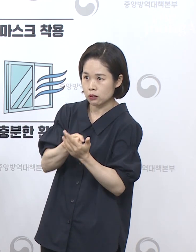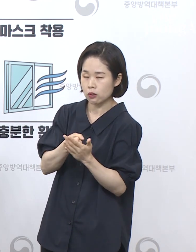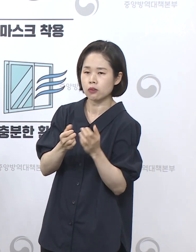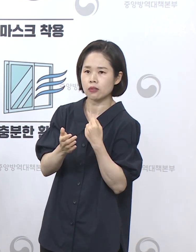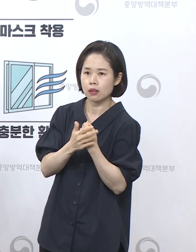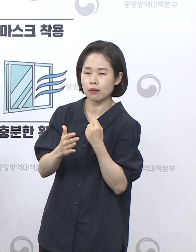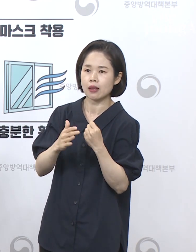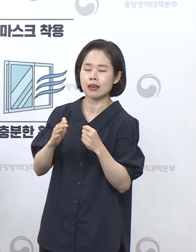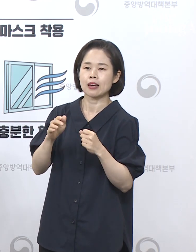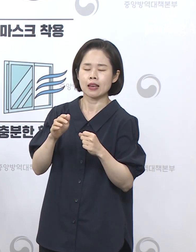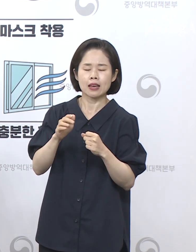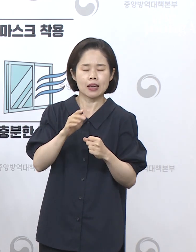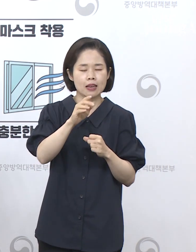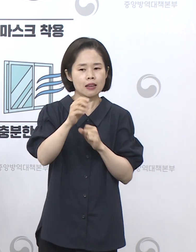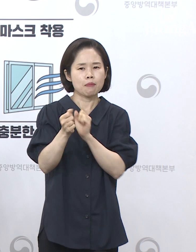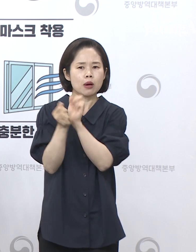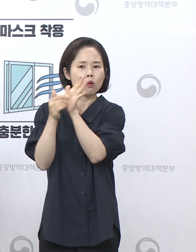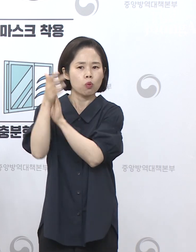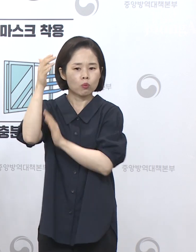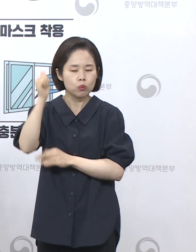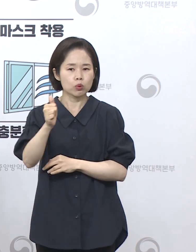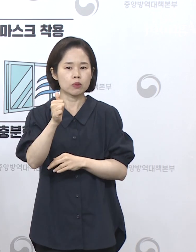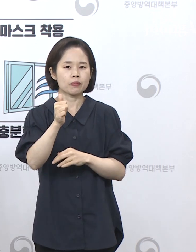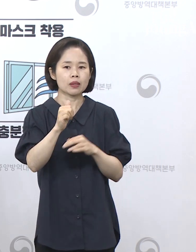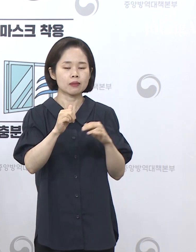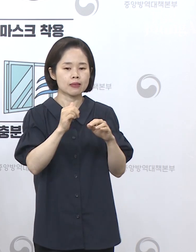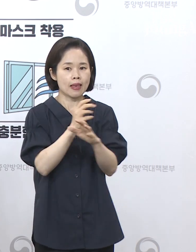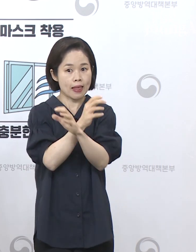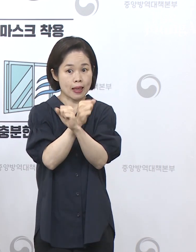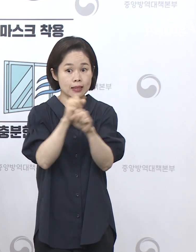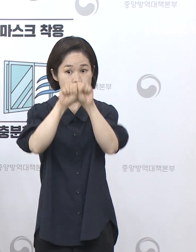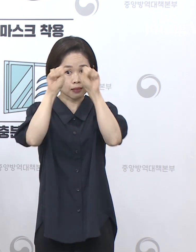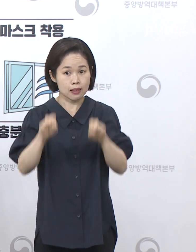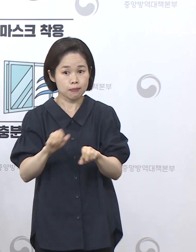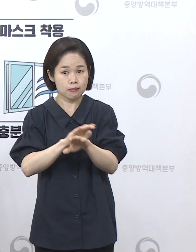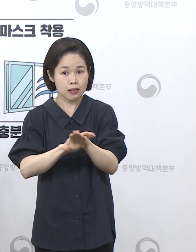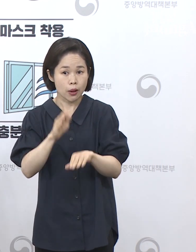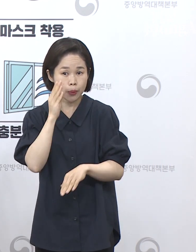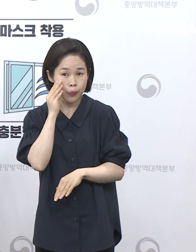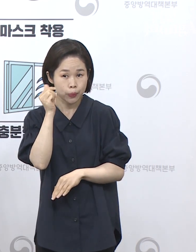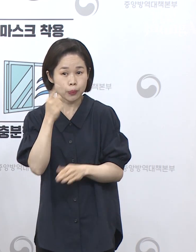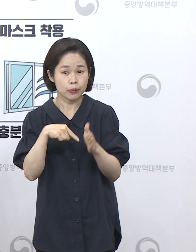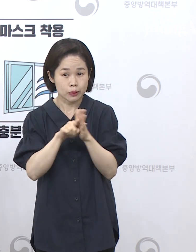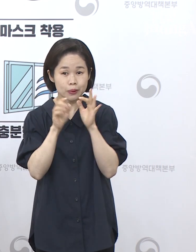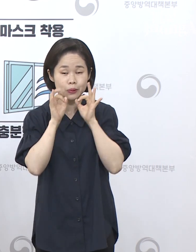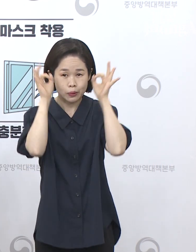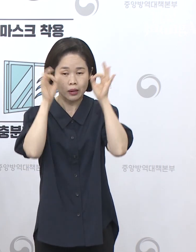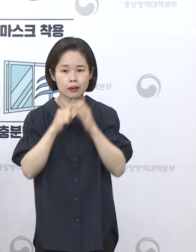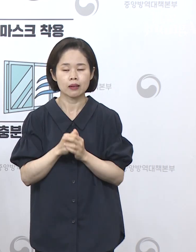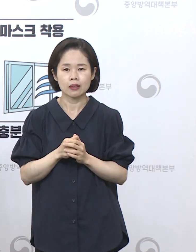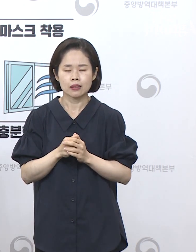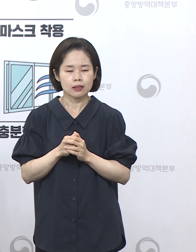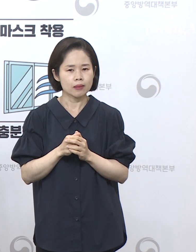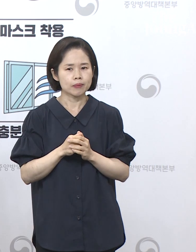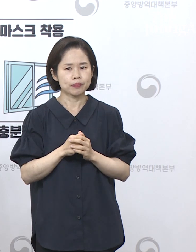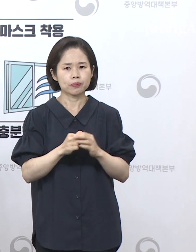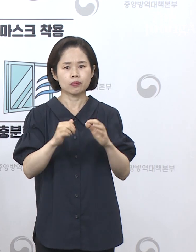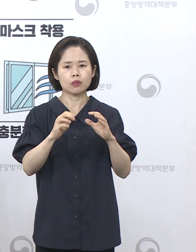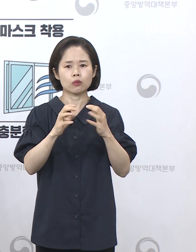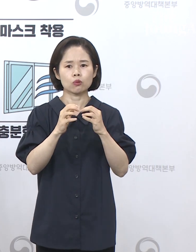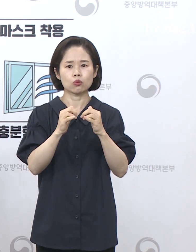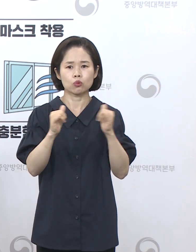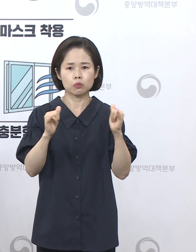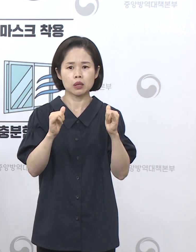잘 관리하도록 하겠고요. 다만 그 물량에 대한 그런 불안감으로